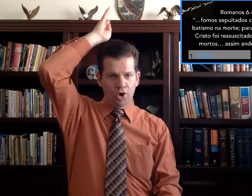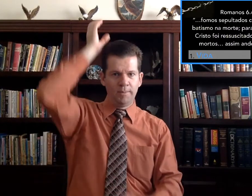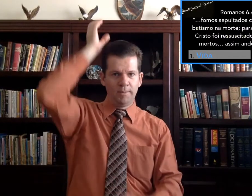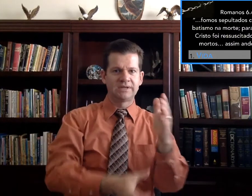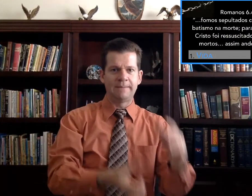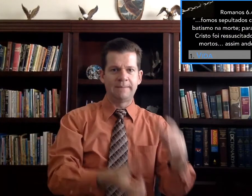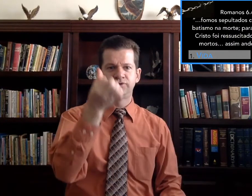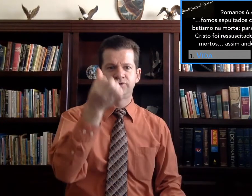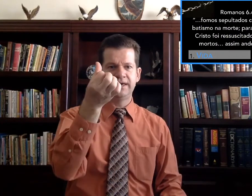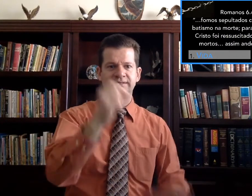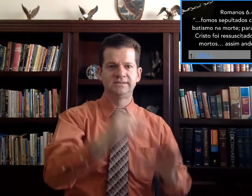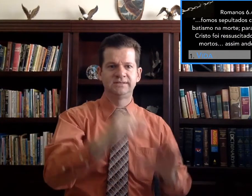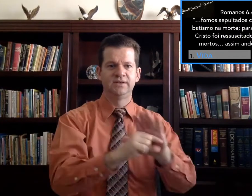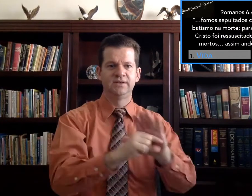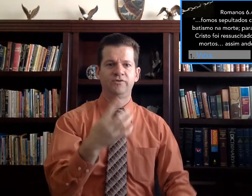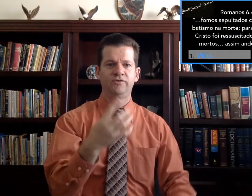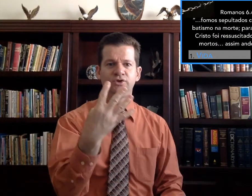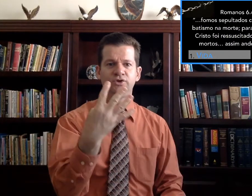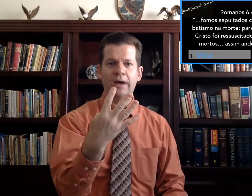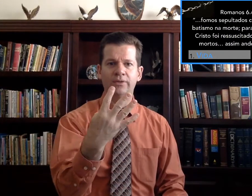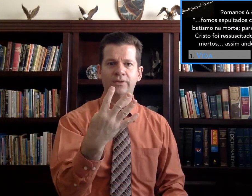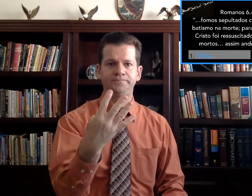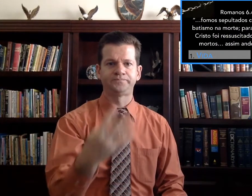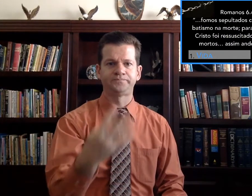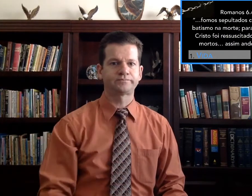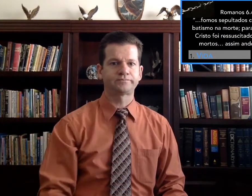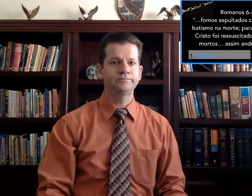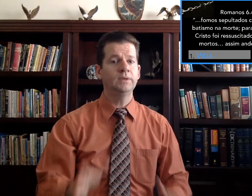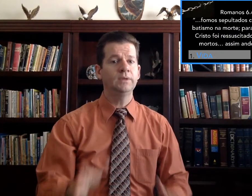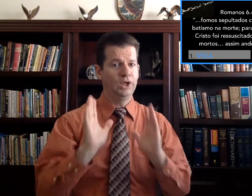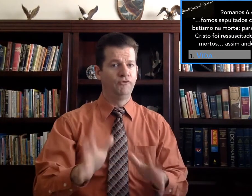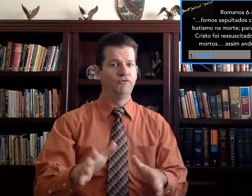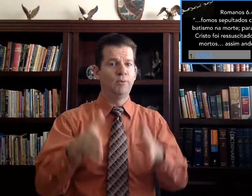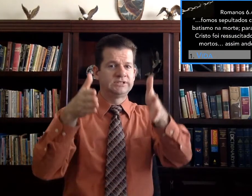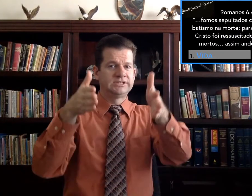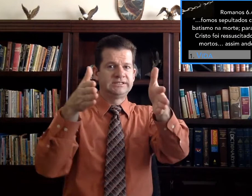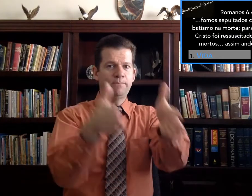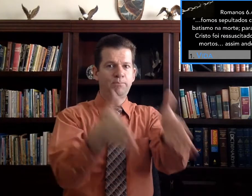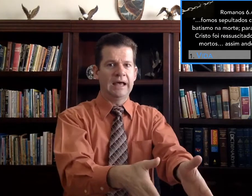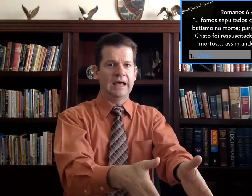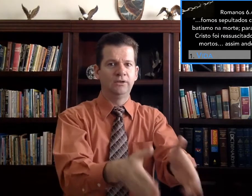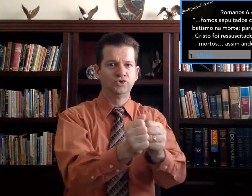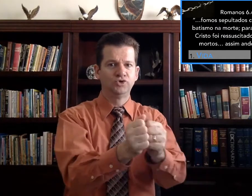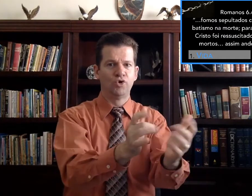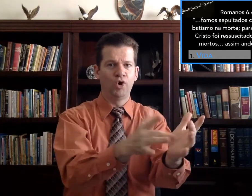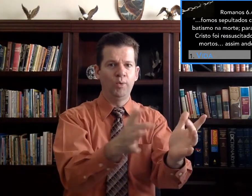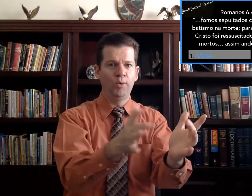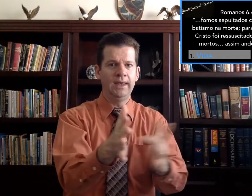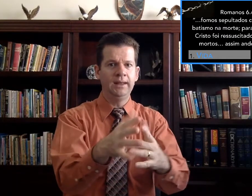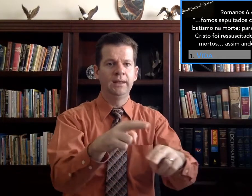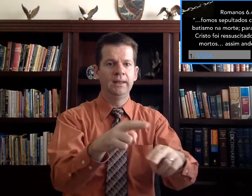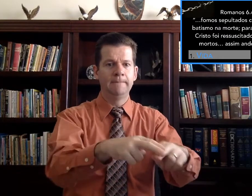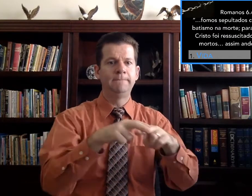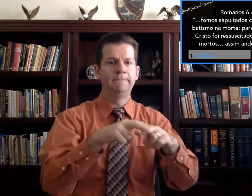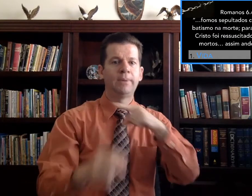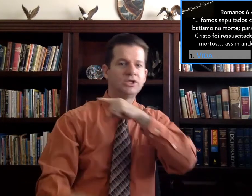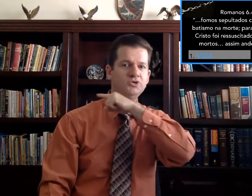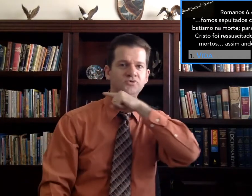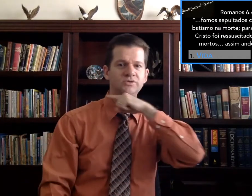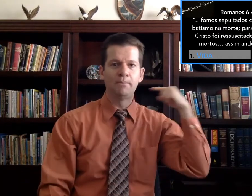Romanos capítulo 6, versículo 4. Fomos sepultados com ele pelo batismo da